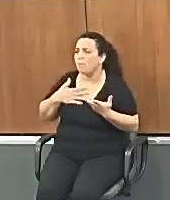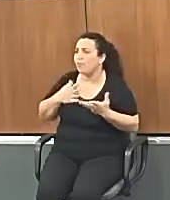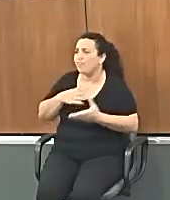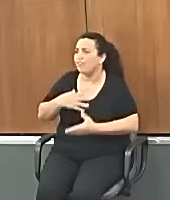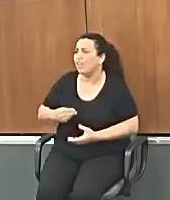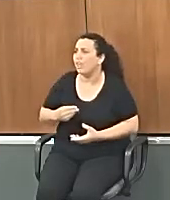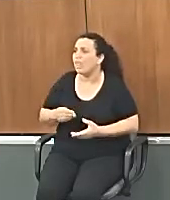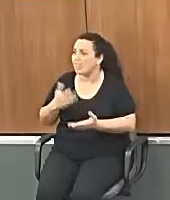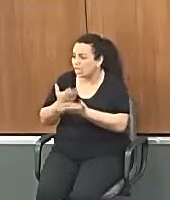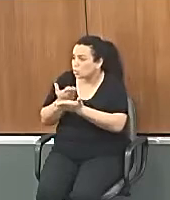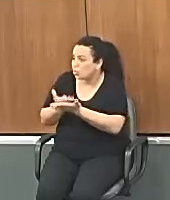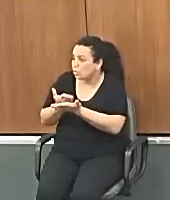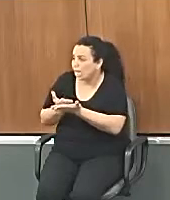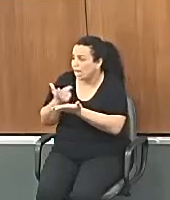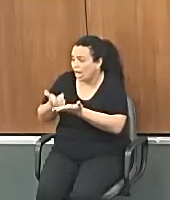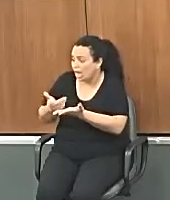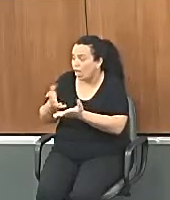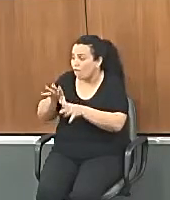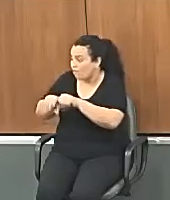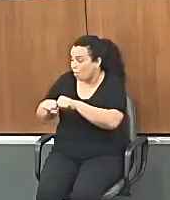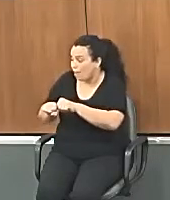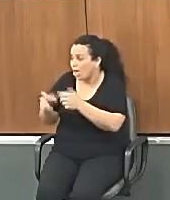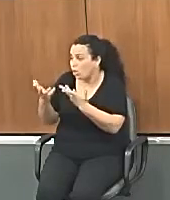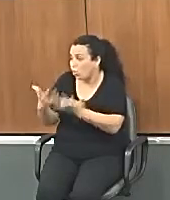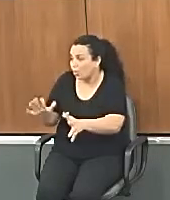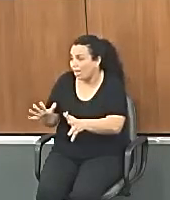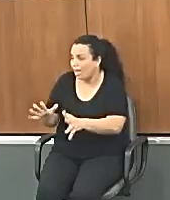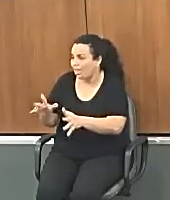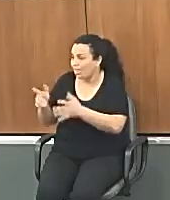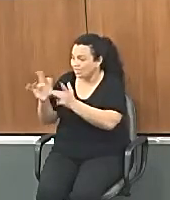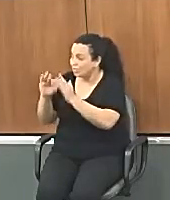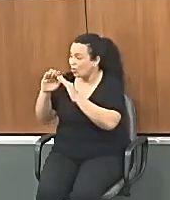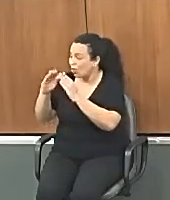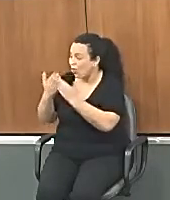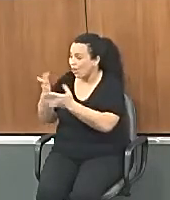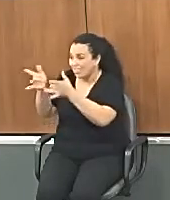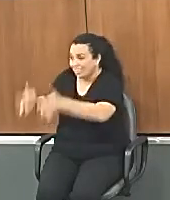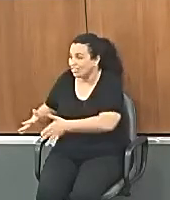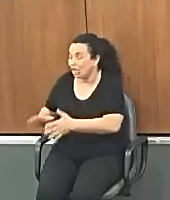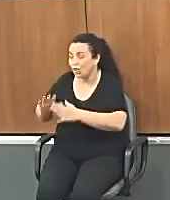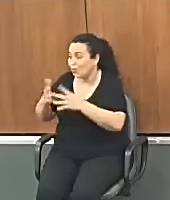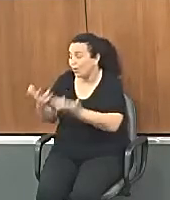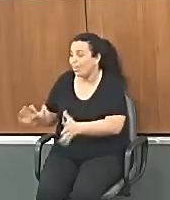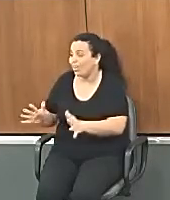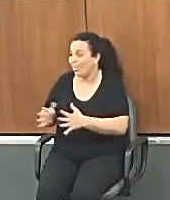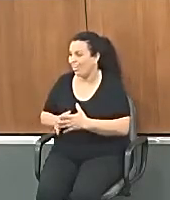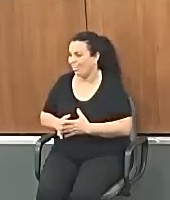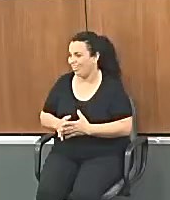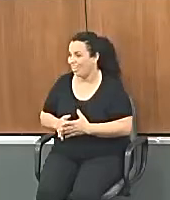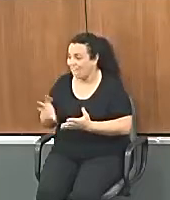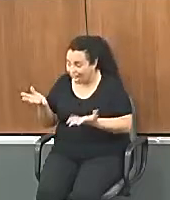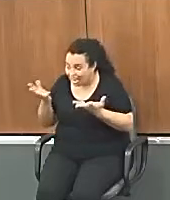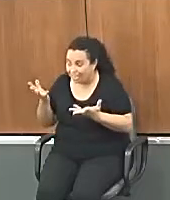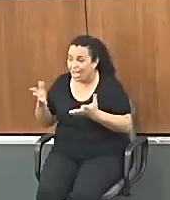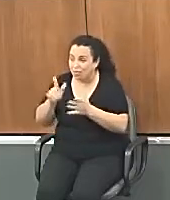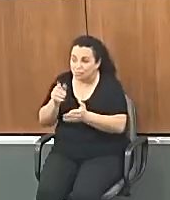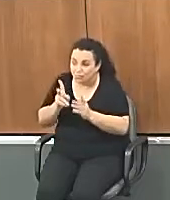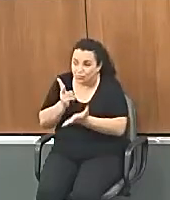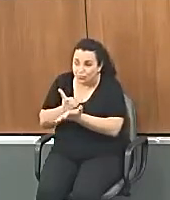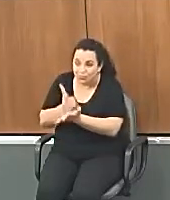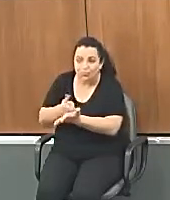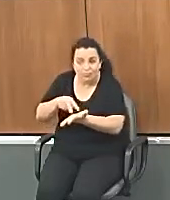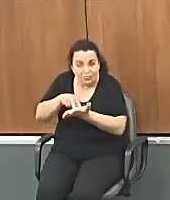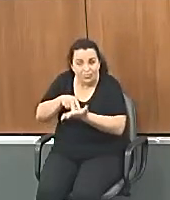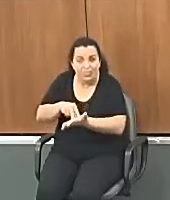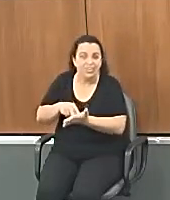filho quer sair da escola ele se sentiu abandonado ele se sentiu assim expulso da escola ele gosta da escola que é onde colocar o que ele